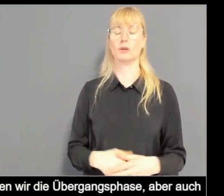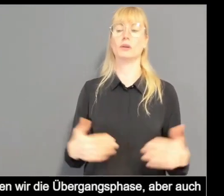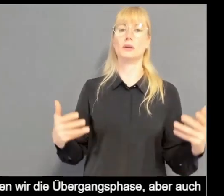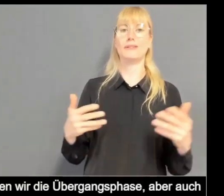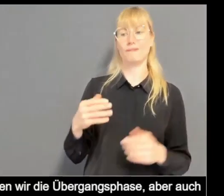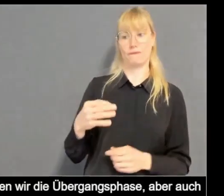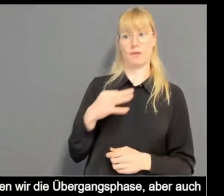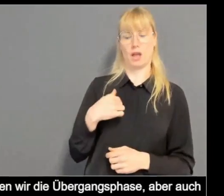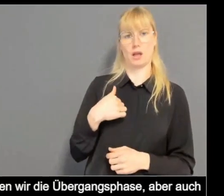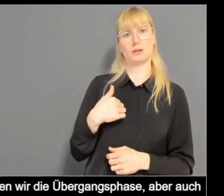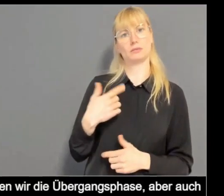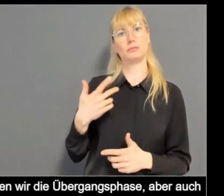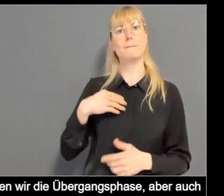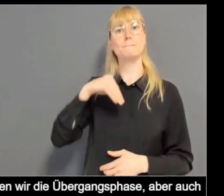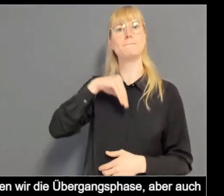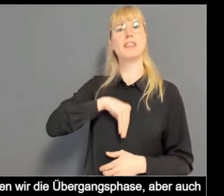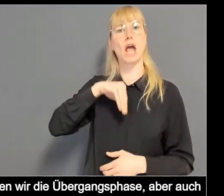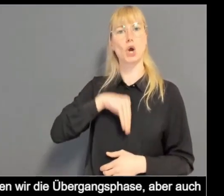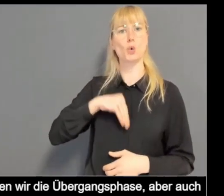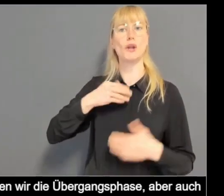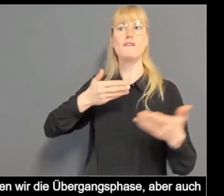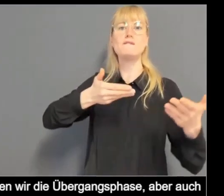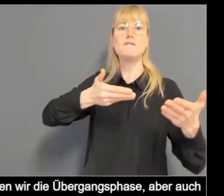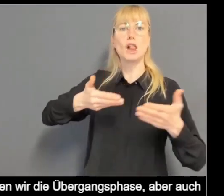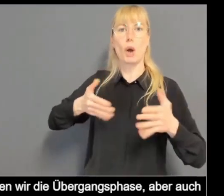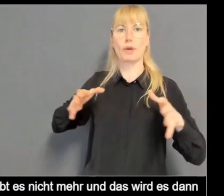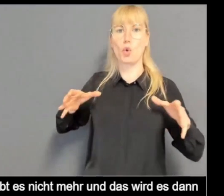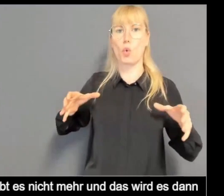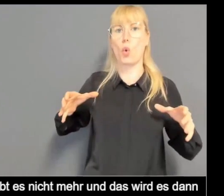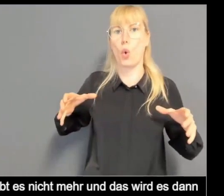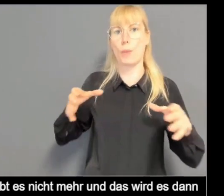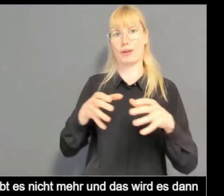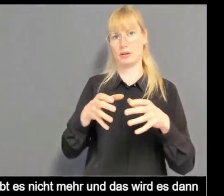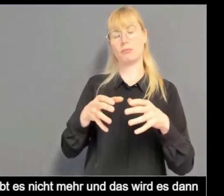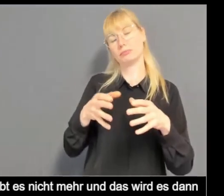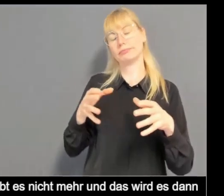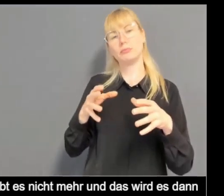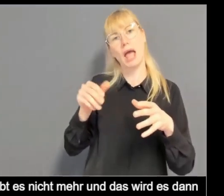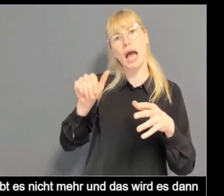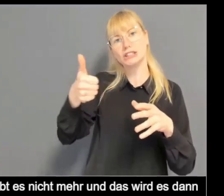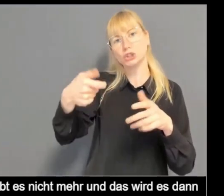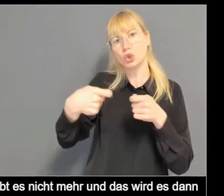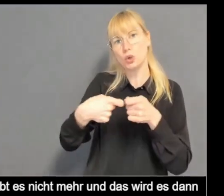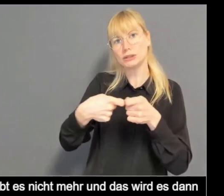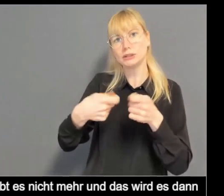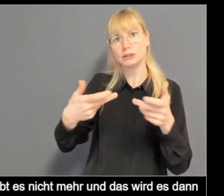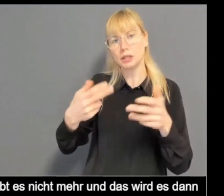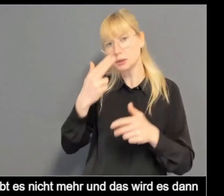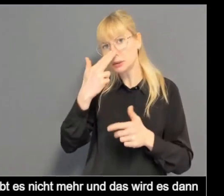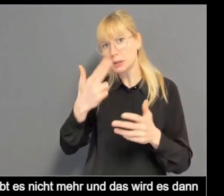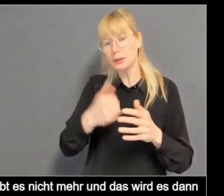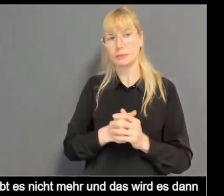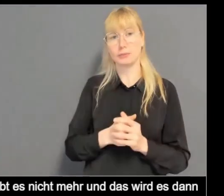Gerne, danke für die Frage nochmal zu den pädagogischen Willkommensgruppen. Wir haben versucht, uns mal in die Lage